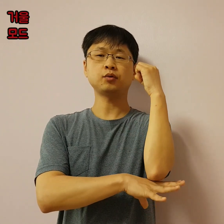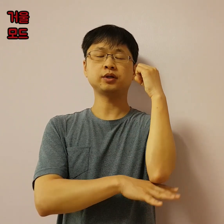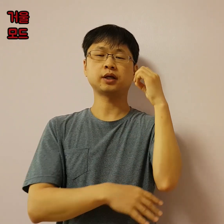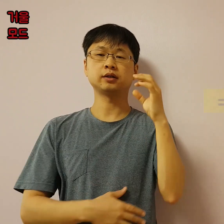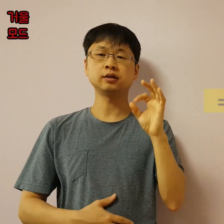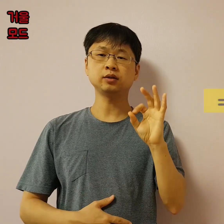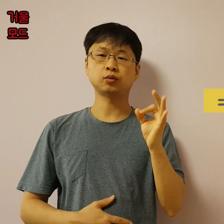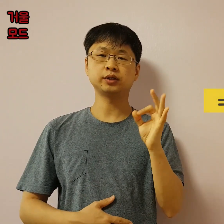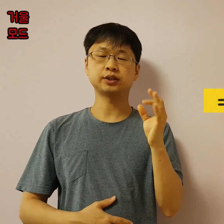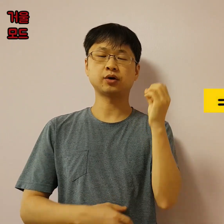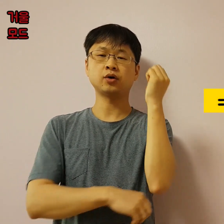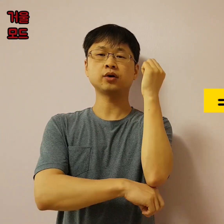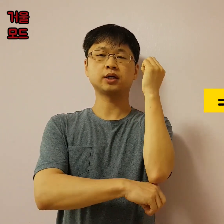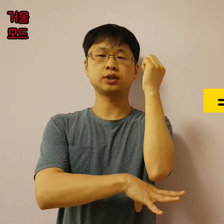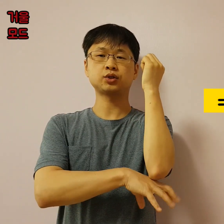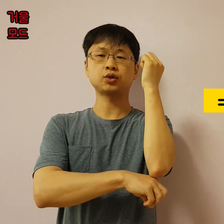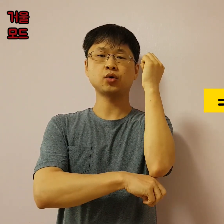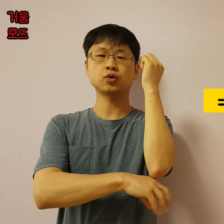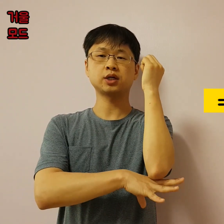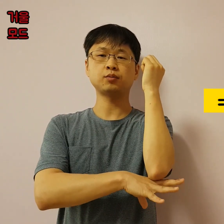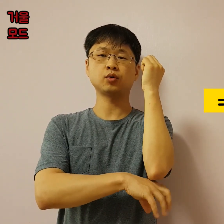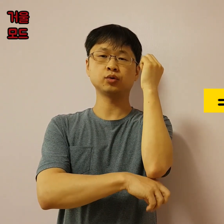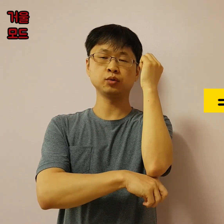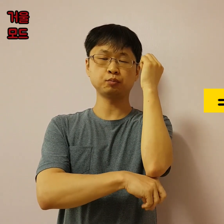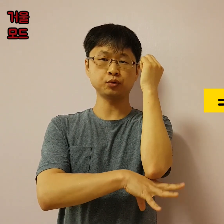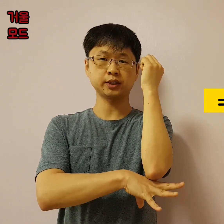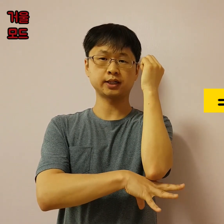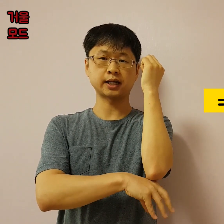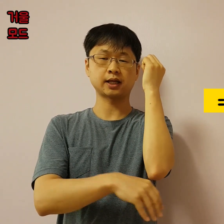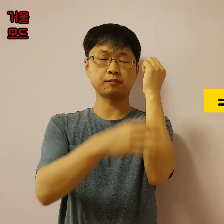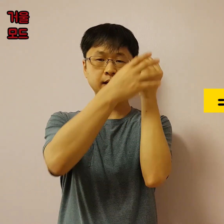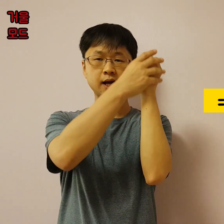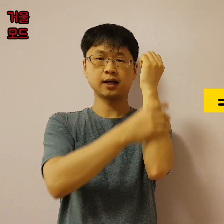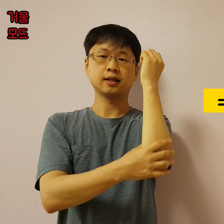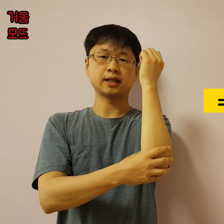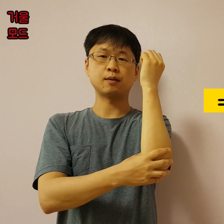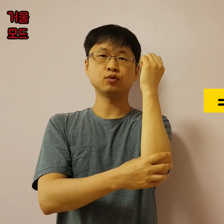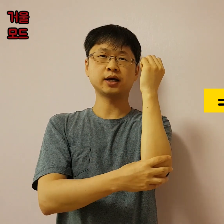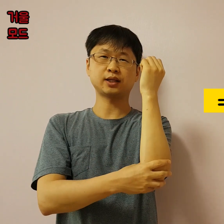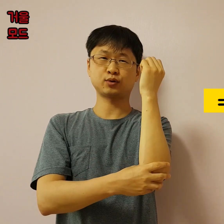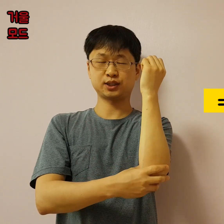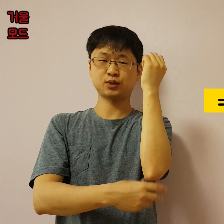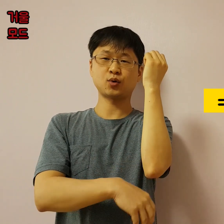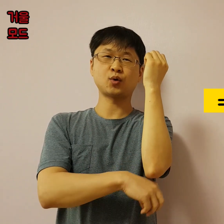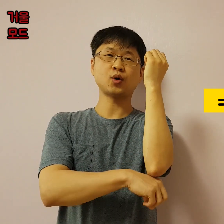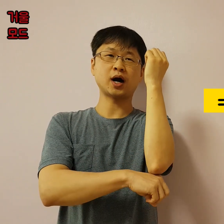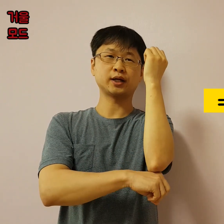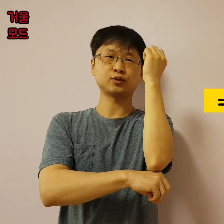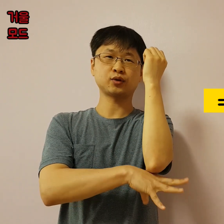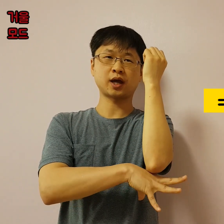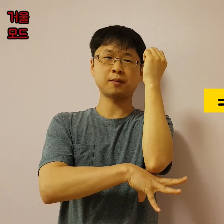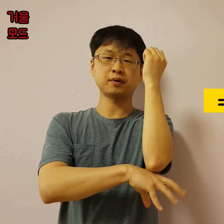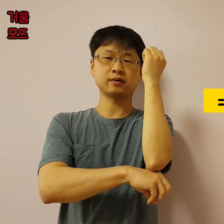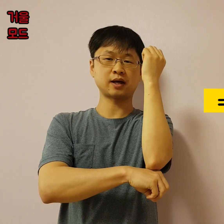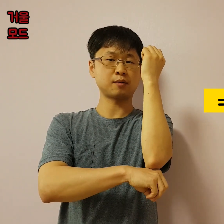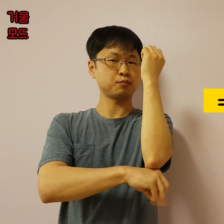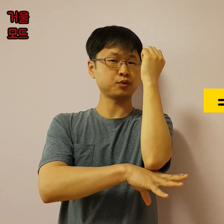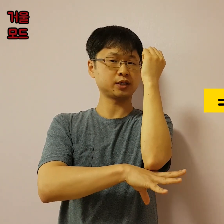기본이 되는 돈이죠. 기초, 기본, 뿌리를 나타냅니다. 나무가 있다고 치고 아래쪽에 뻗어난